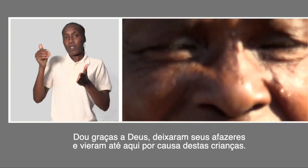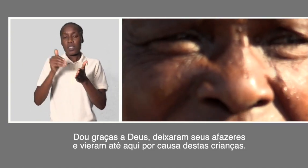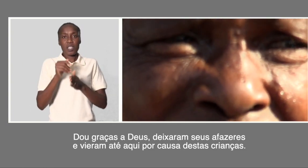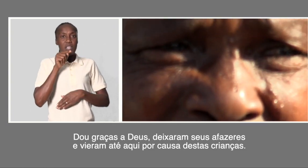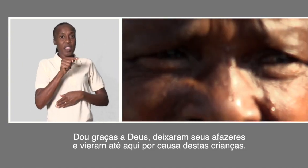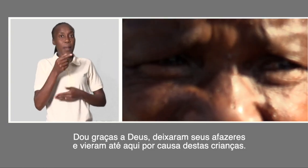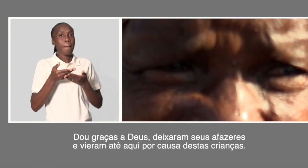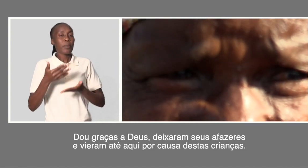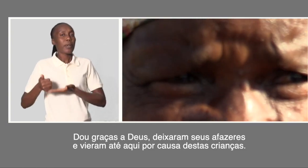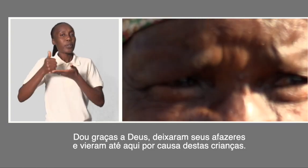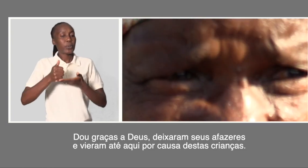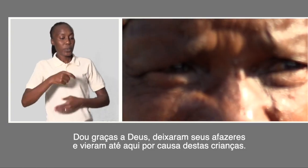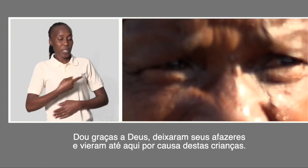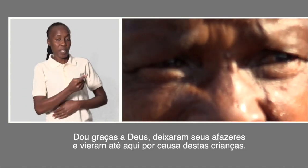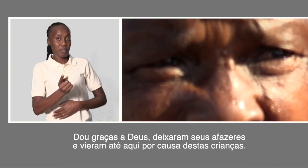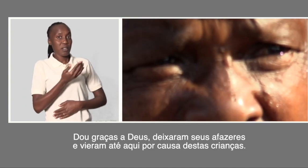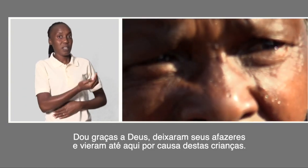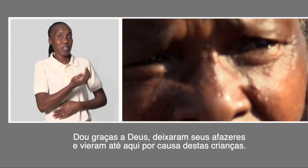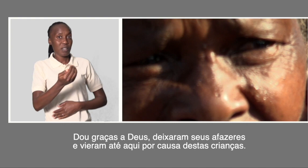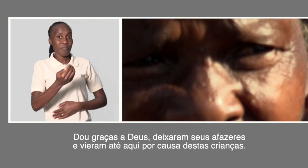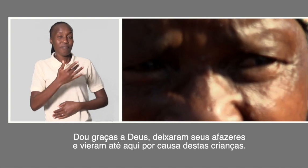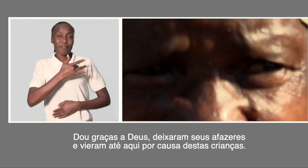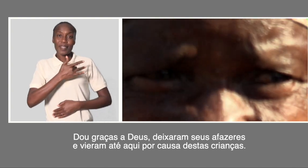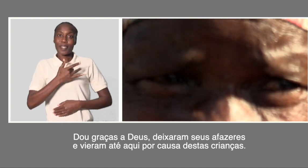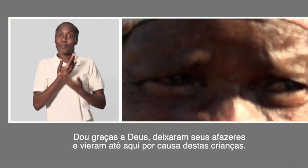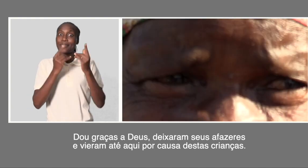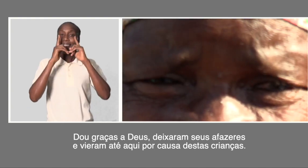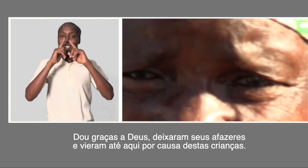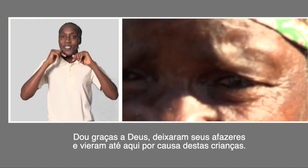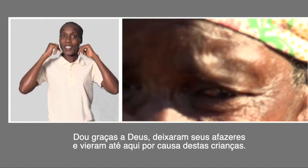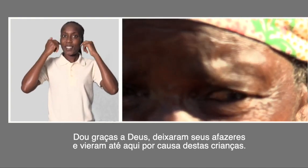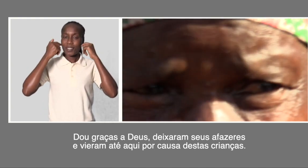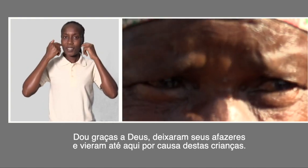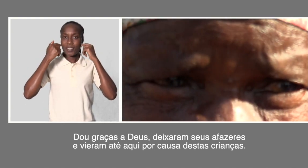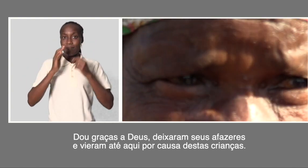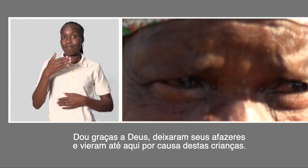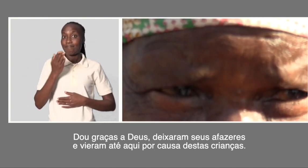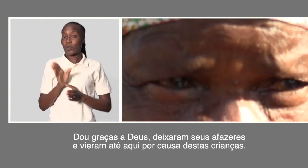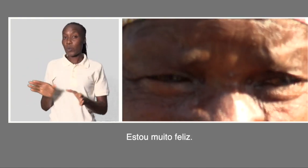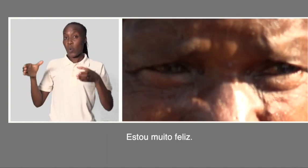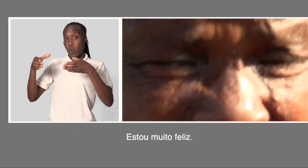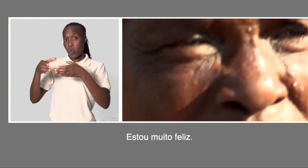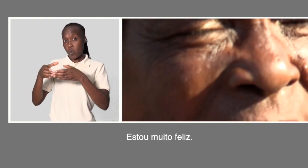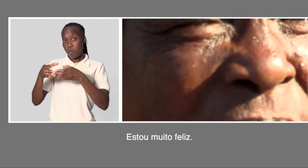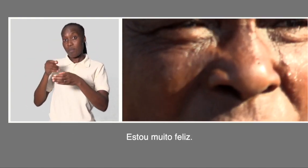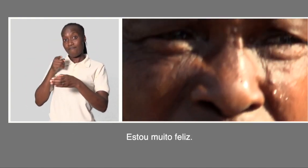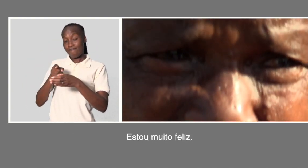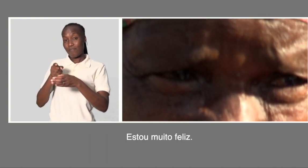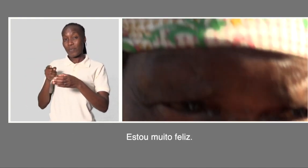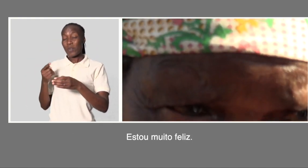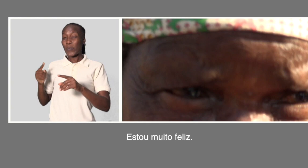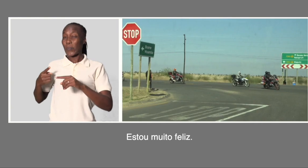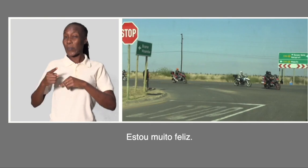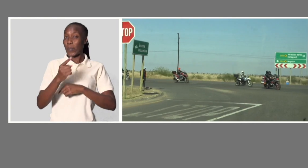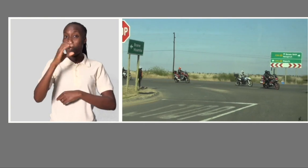Estou Deixaram seus refazeres e vieram até aqui por causa destas crianças. Estou muito feliz.